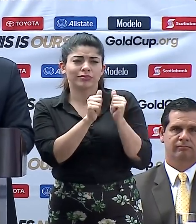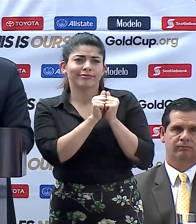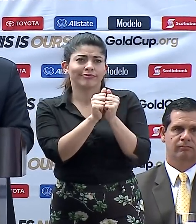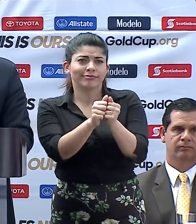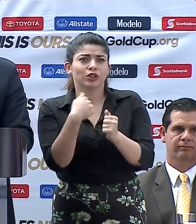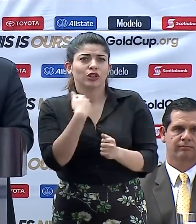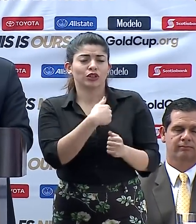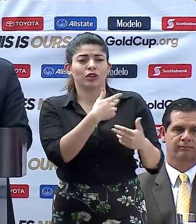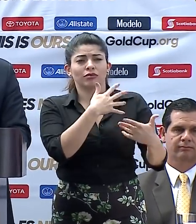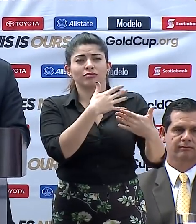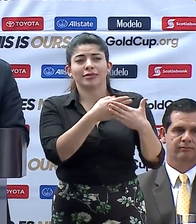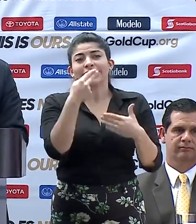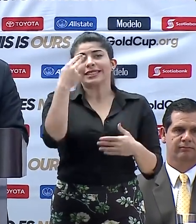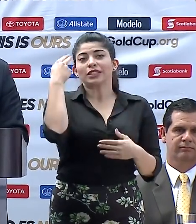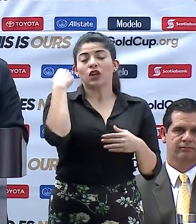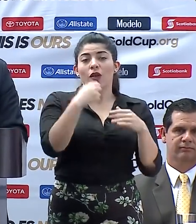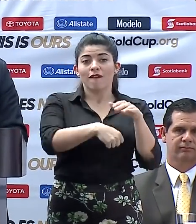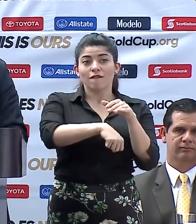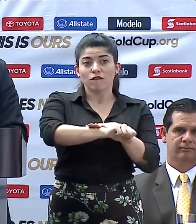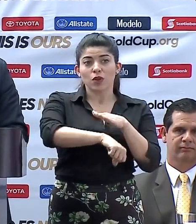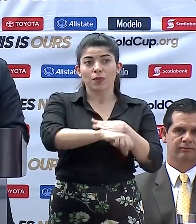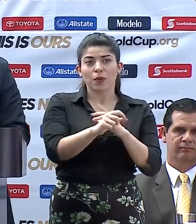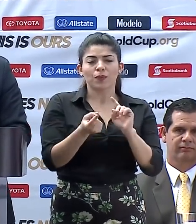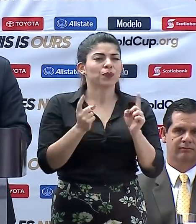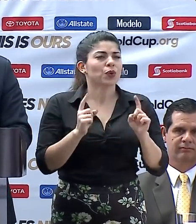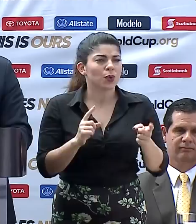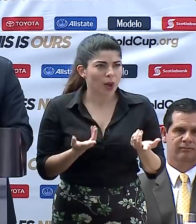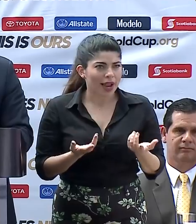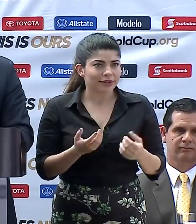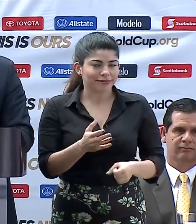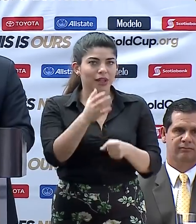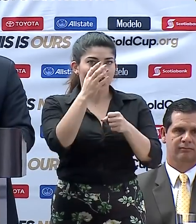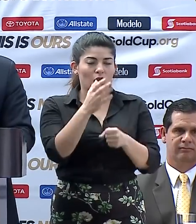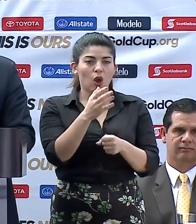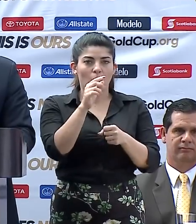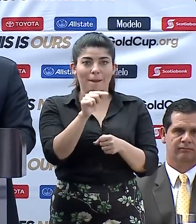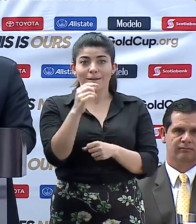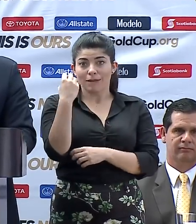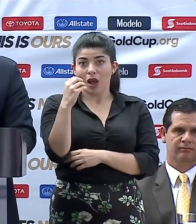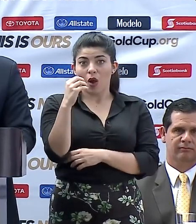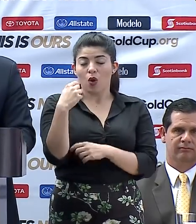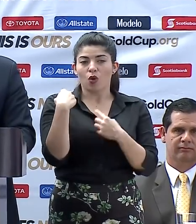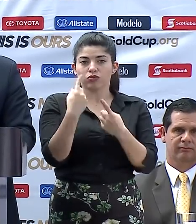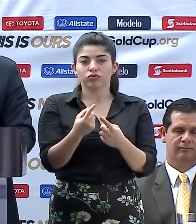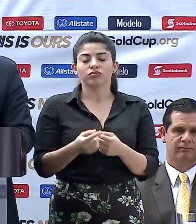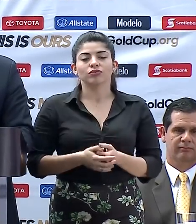trayecto en nuestra historia futbolística ha sido la Copa de Oro.